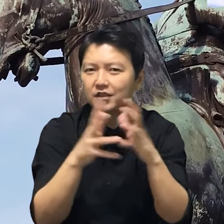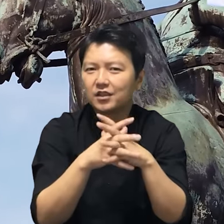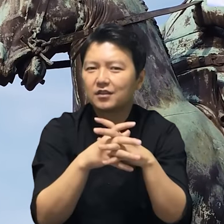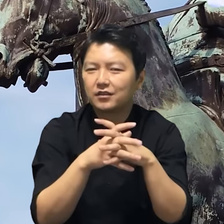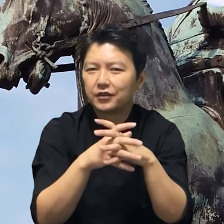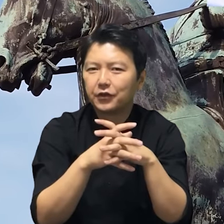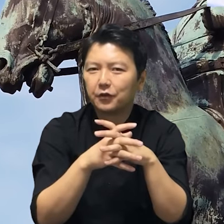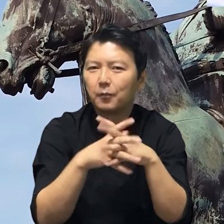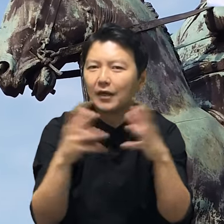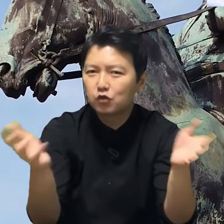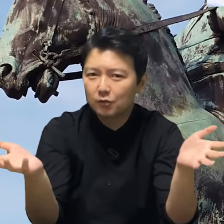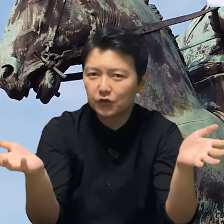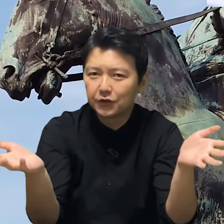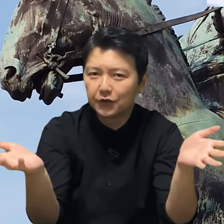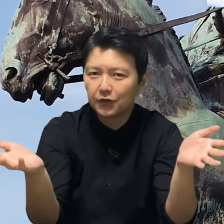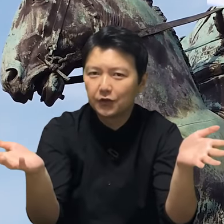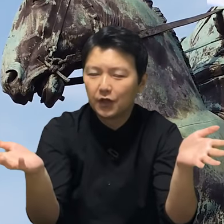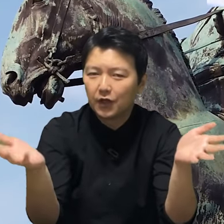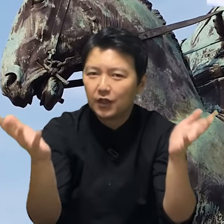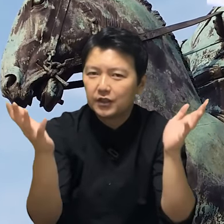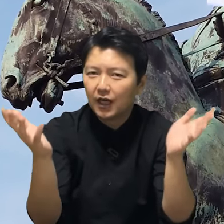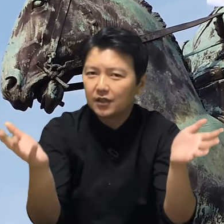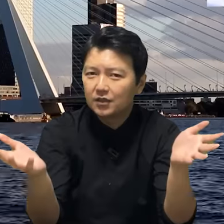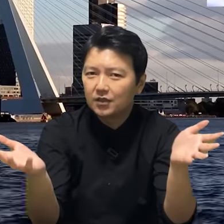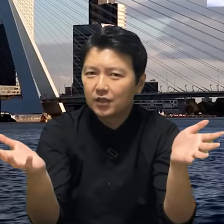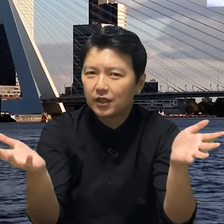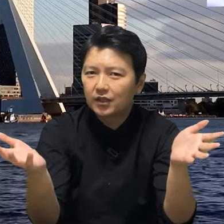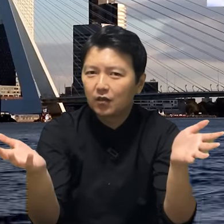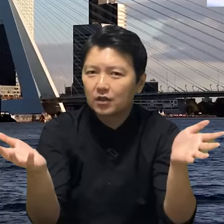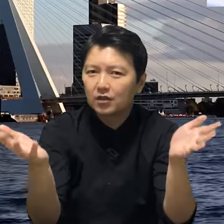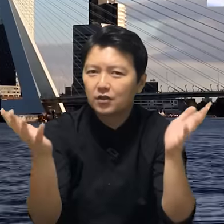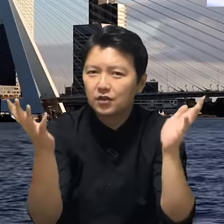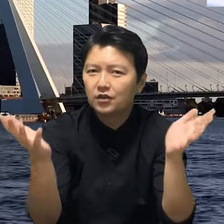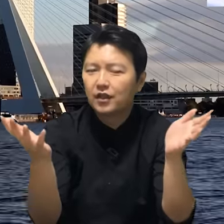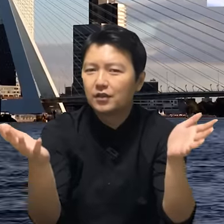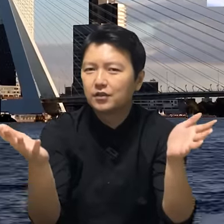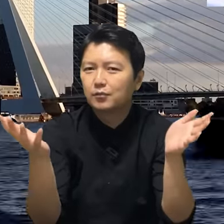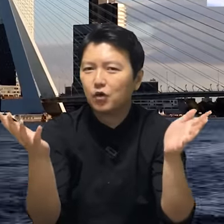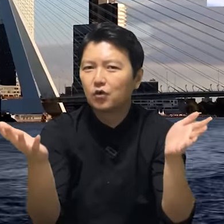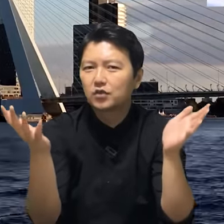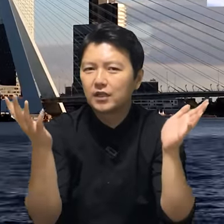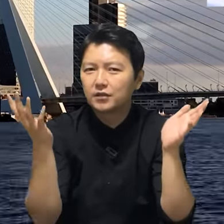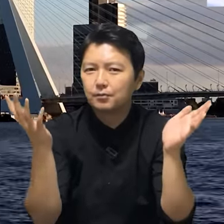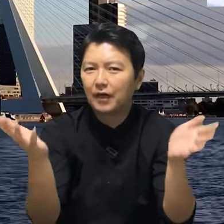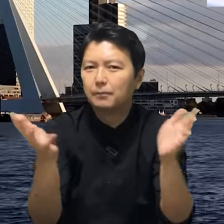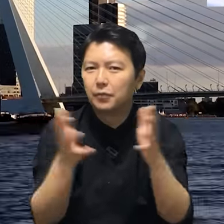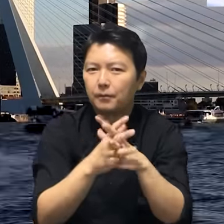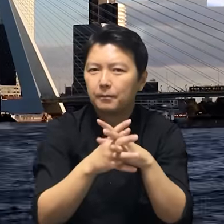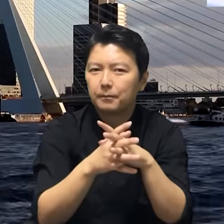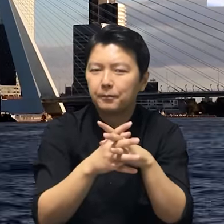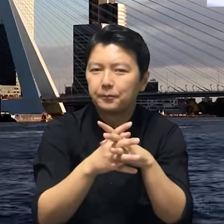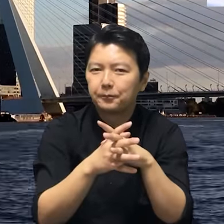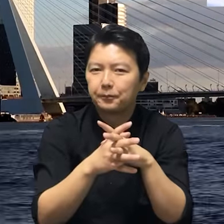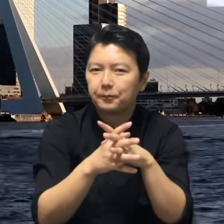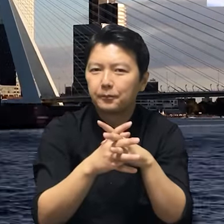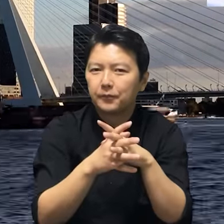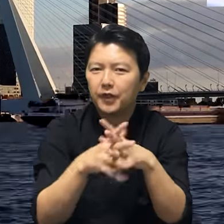시간 드릴게요. 맞춰보세요. 야인시대에 나왔던 건달들이 먹고 사는 방법. 네,